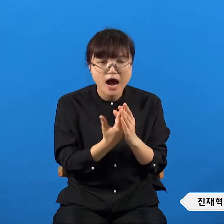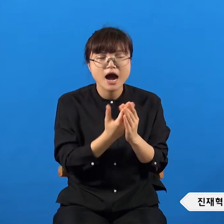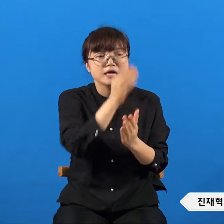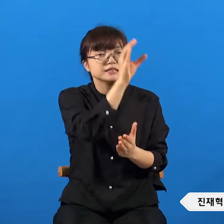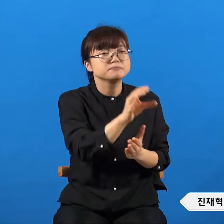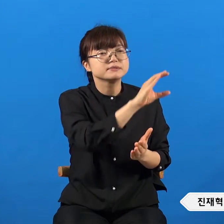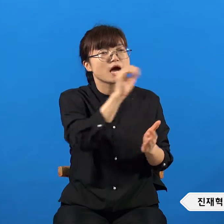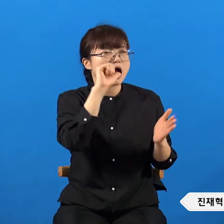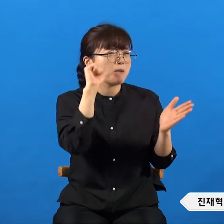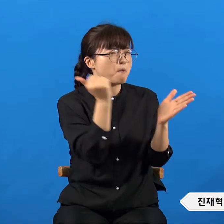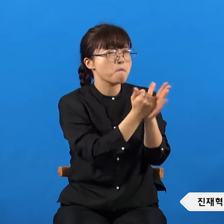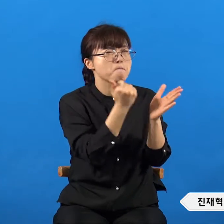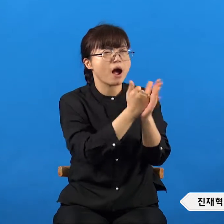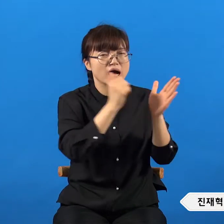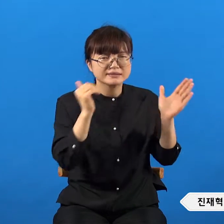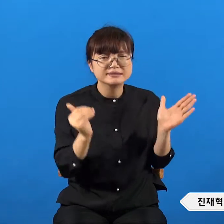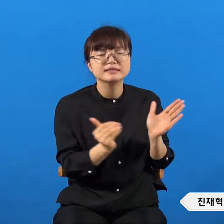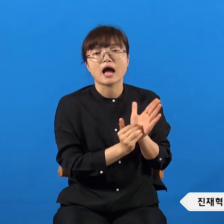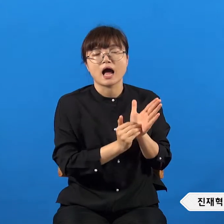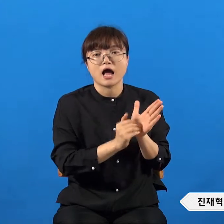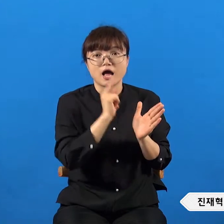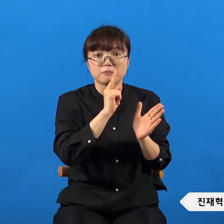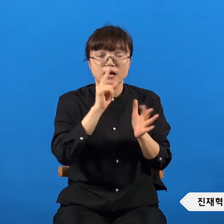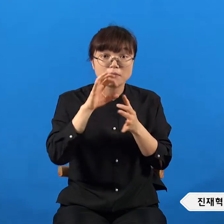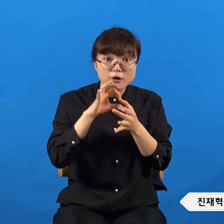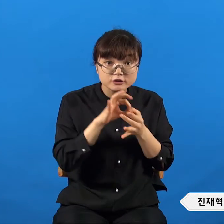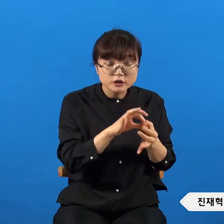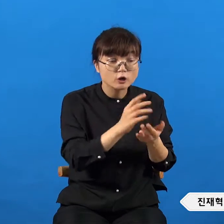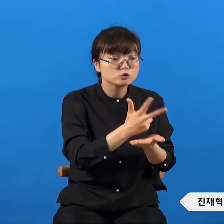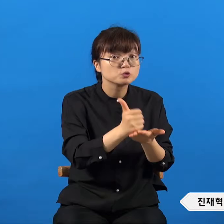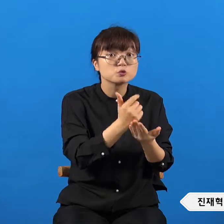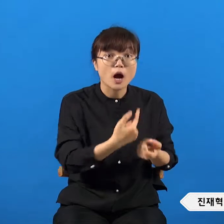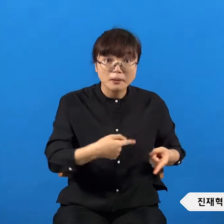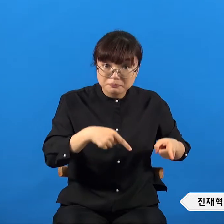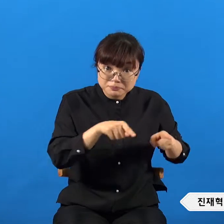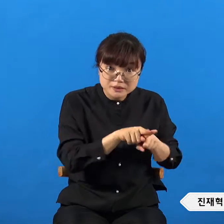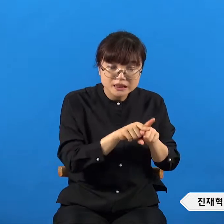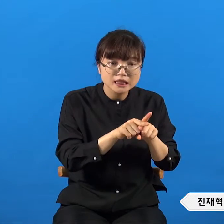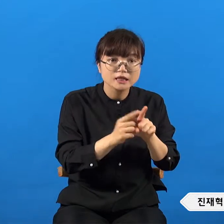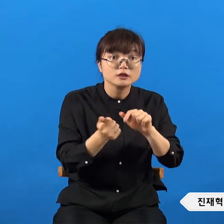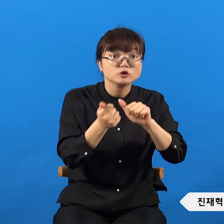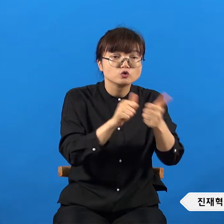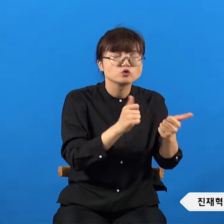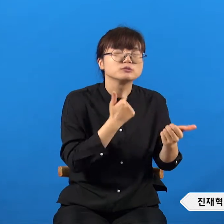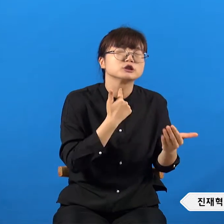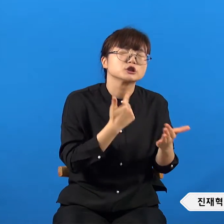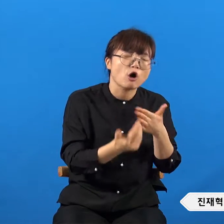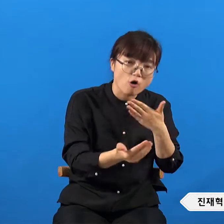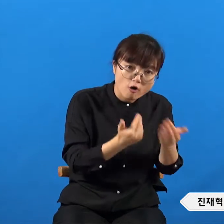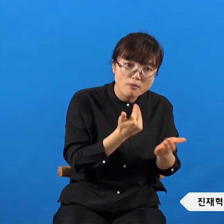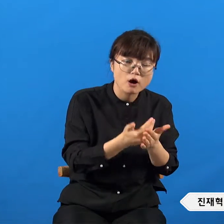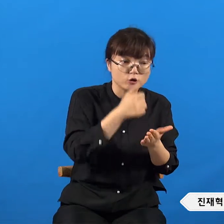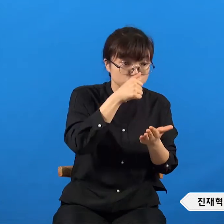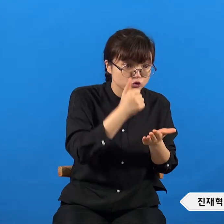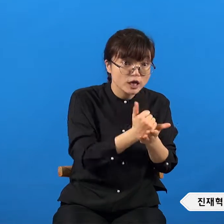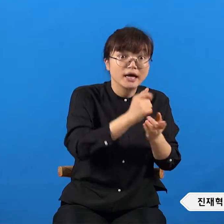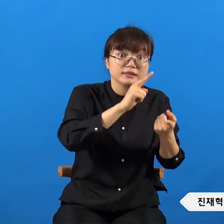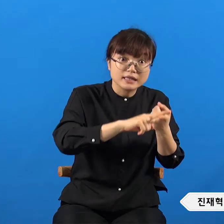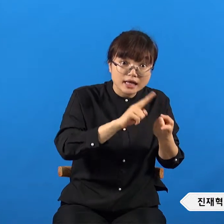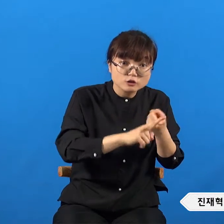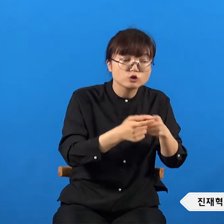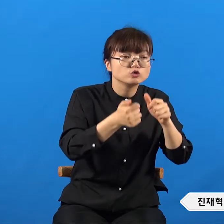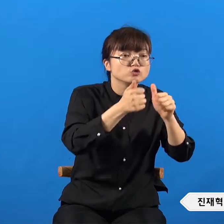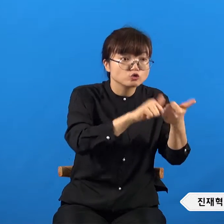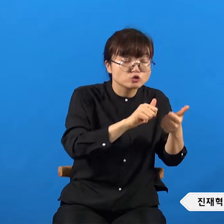못 박았노라라고 말씀하시고 주님과 함께 죽음을 경험하고 죄에